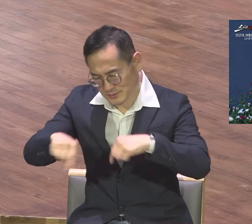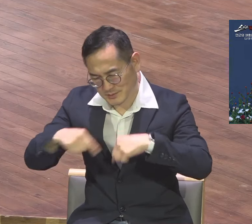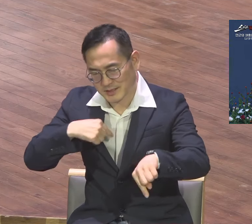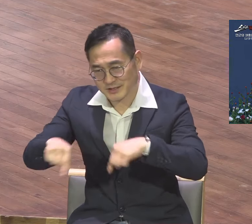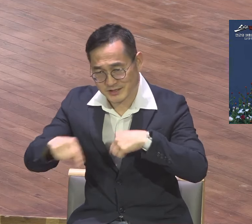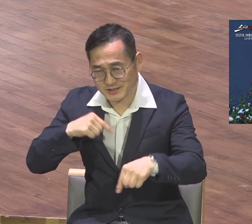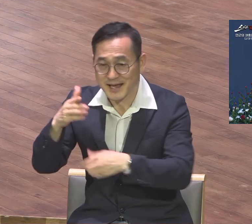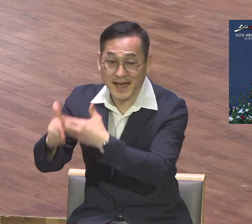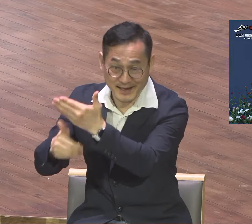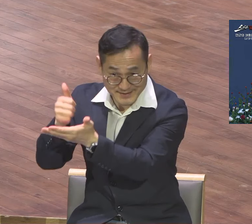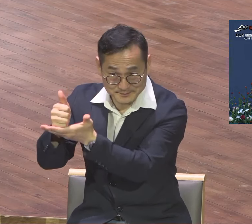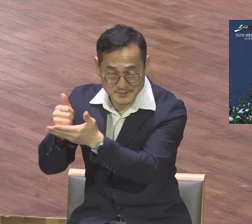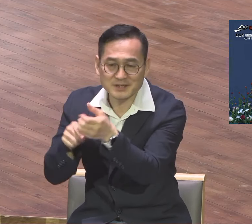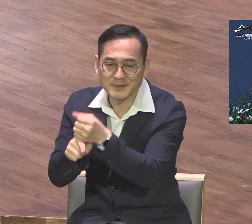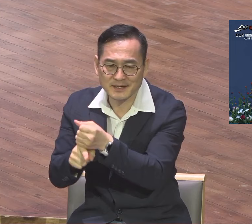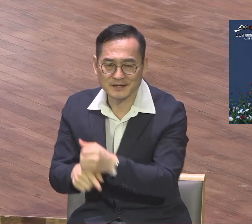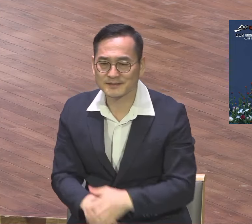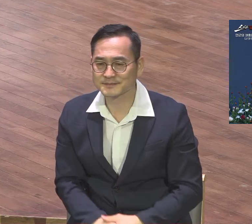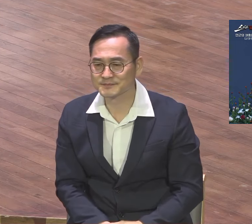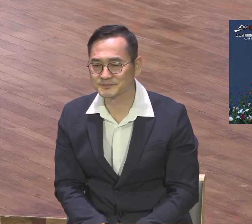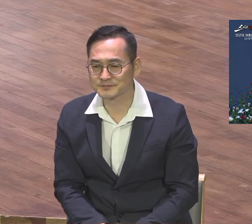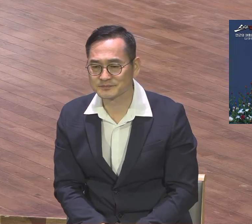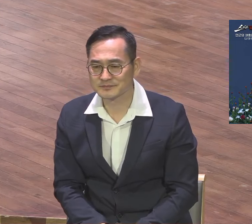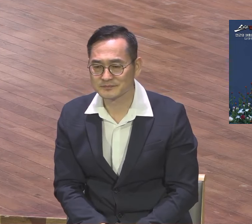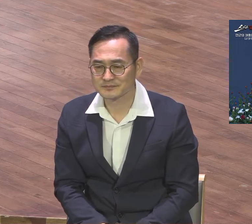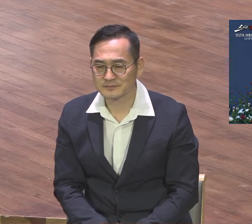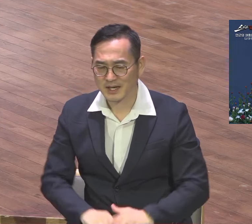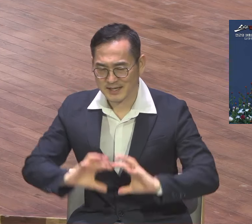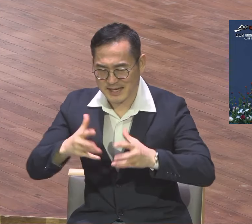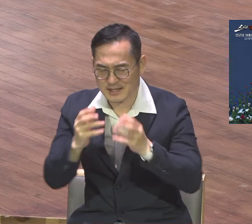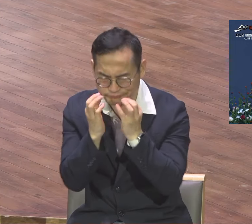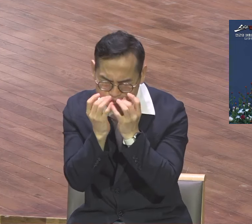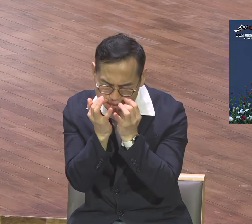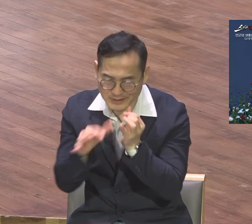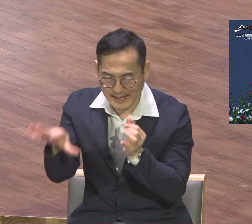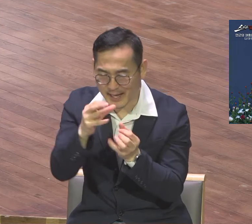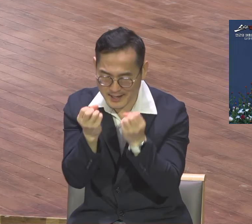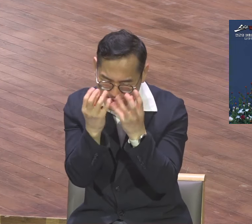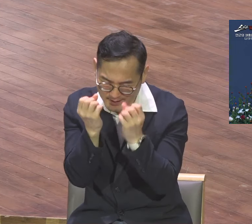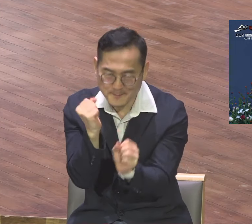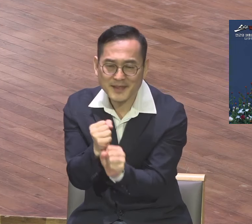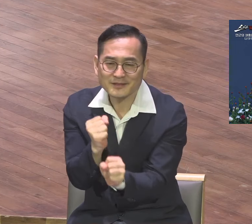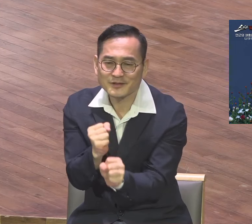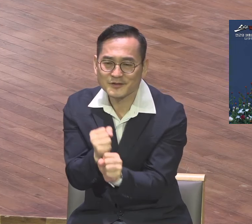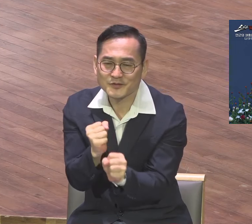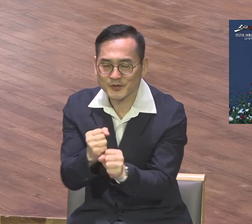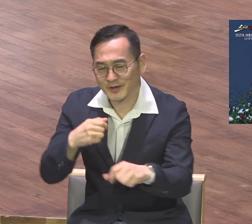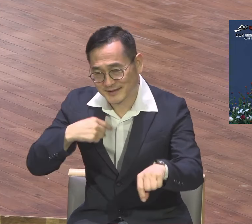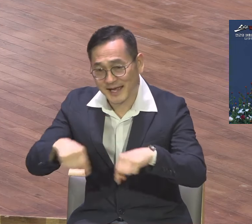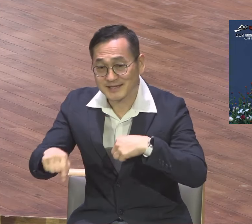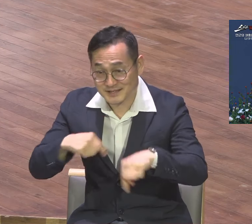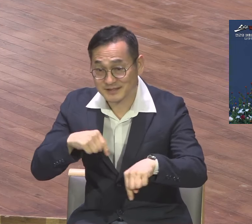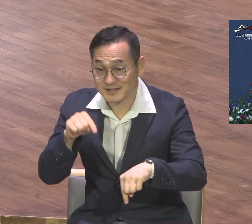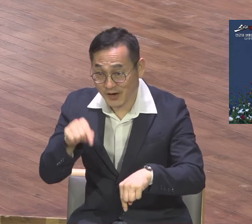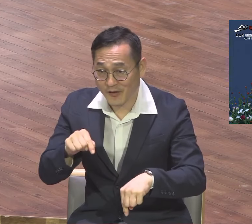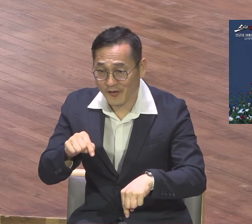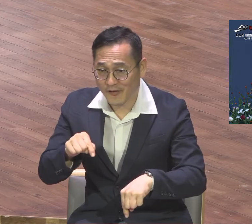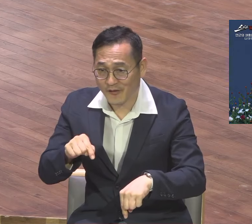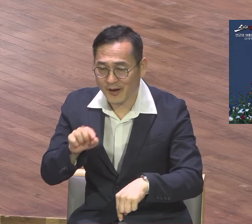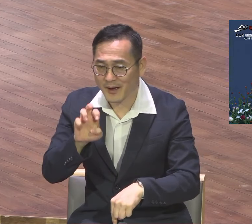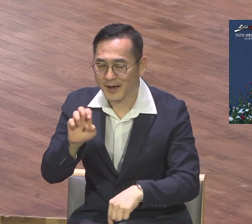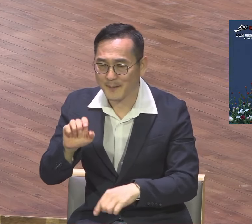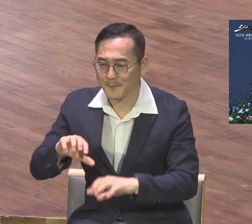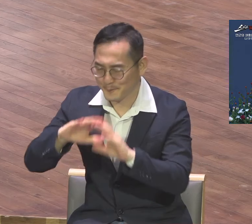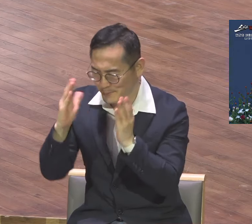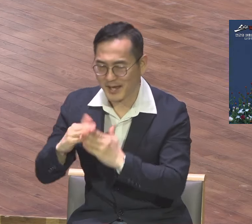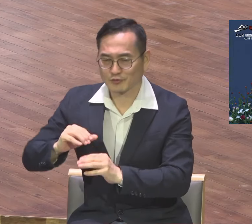권능의 하나님을 일컫는 거예요. 온 세상 만물을 창조하시고 다스리는 여호와 하나님, 만군의 여호와,